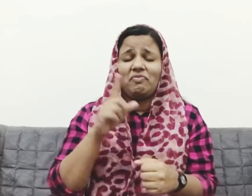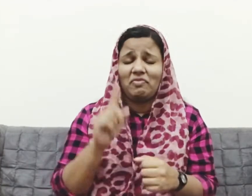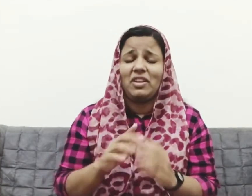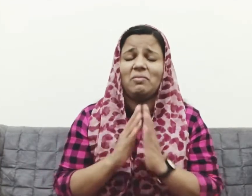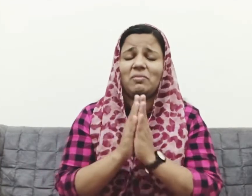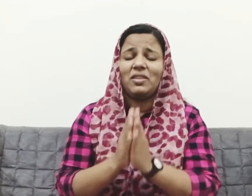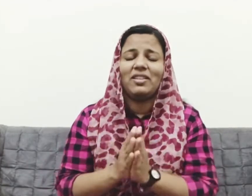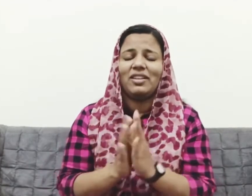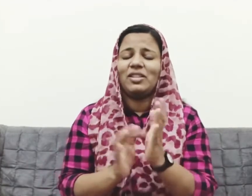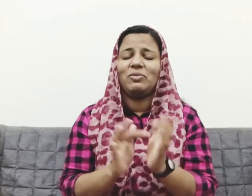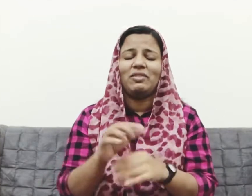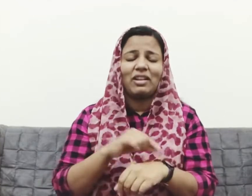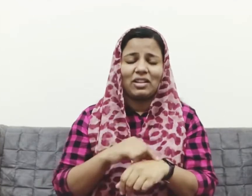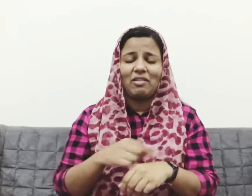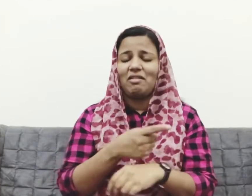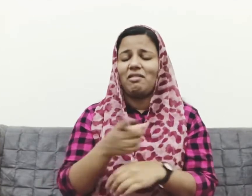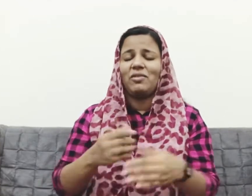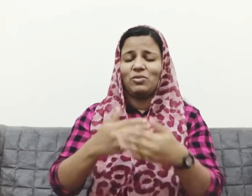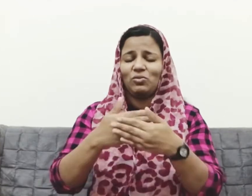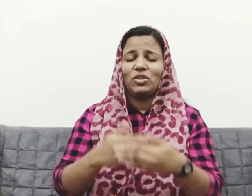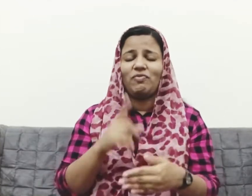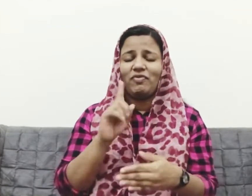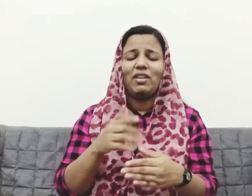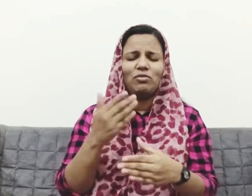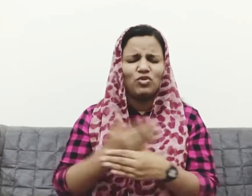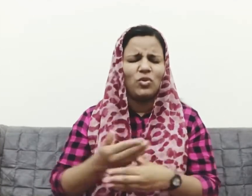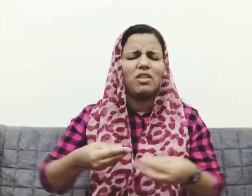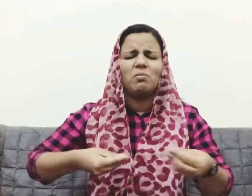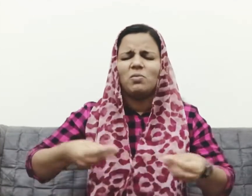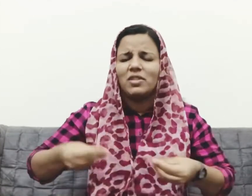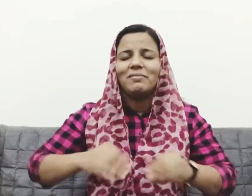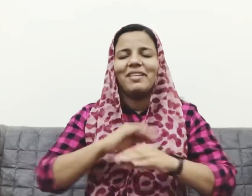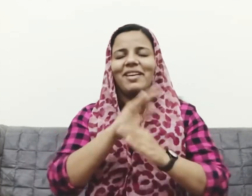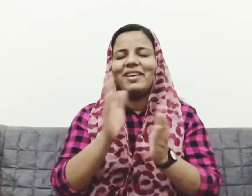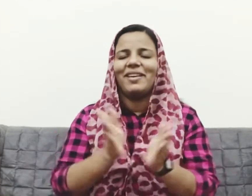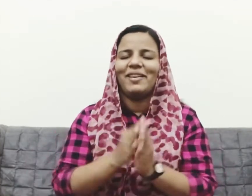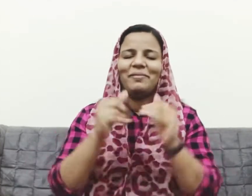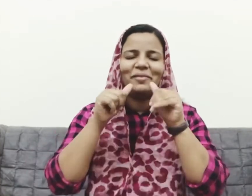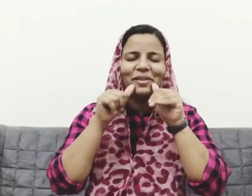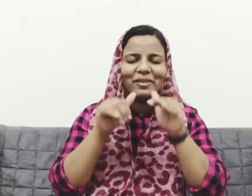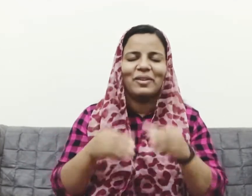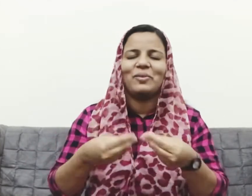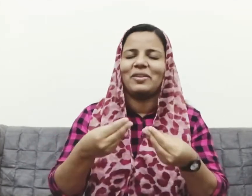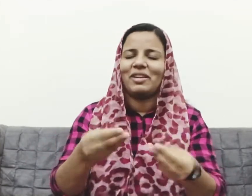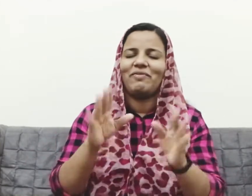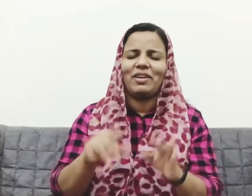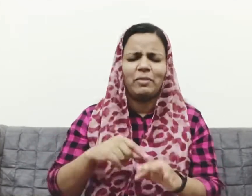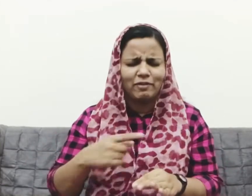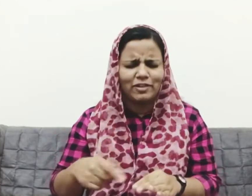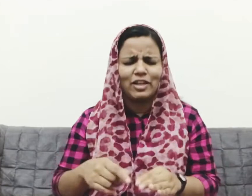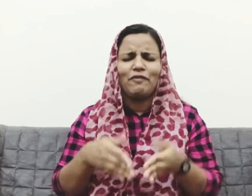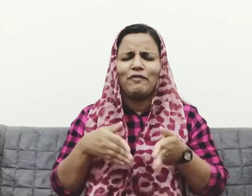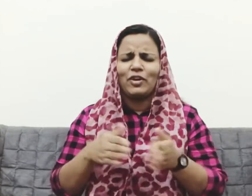സ്തോത്രം. അങ്ങയുടെ തിരുരക്തം കൊണ്ട് മറയ്ക്കണമെന്ന് പ്രാർത്ഥിക്കുന്നു. ജോലിയിലും ബിസിനസ്സിലും ഒക്കെ അനുഗ്രഹങ്ങൾ ചൊരിഞ്ഞാട്ടെ. ഈ ദിവസങ്ങളിൽ കർത്താവ് വഴികൾ